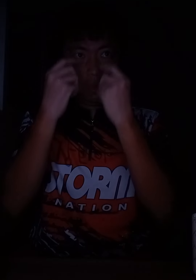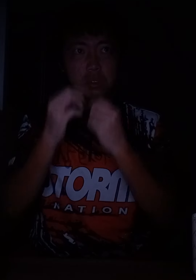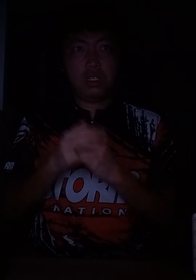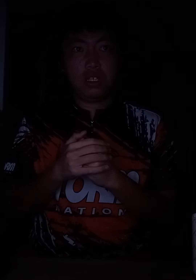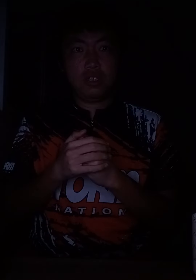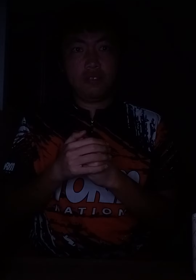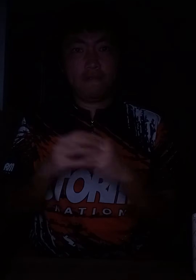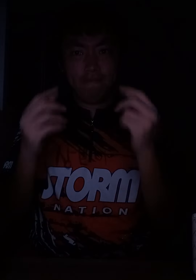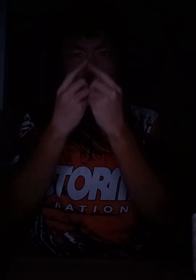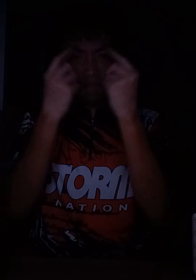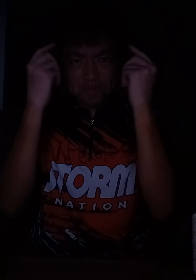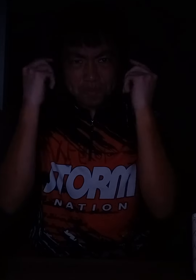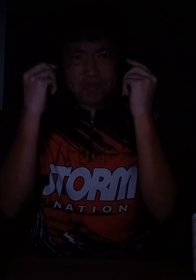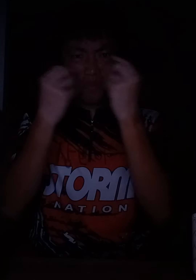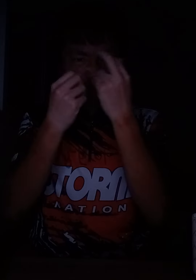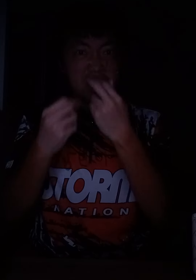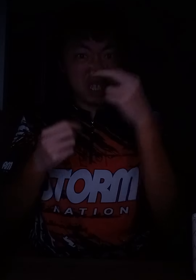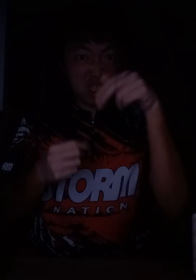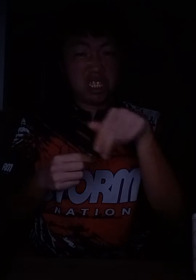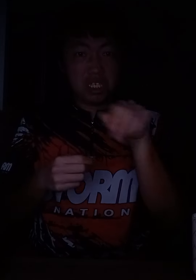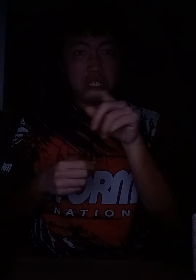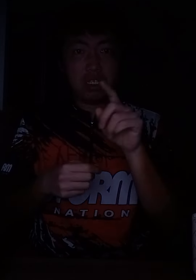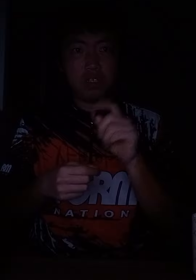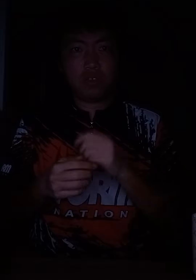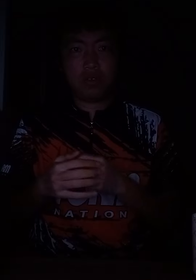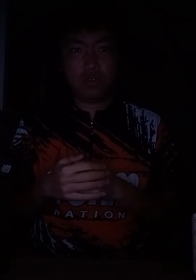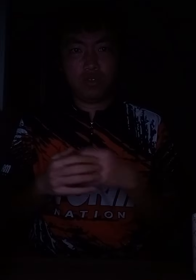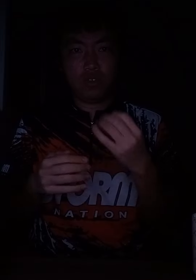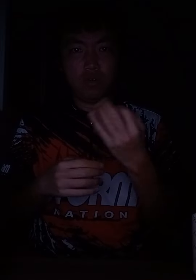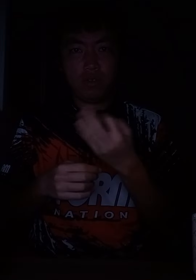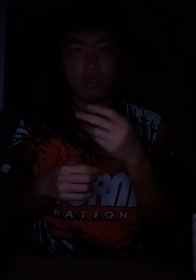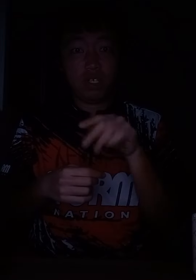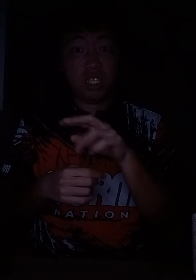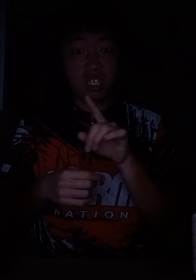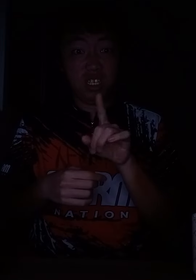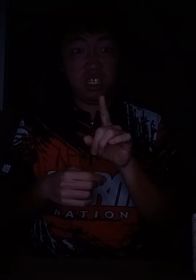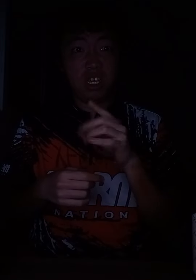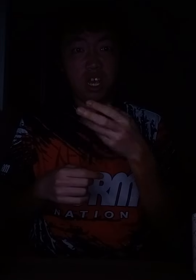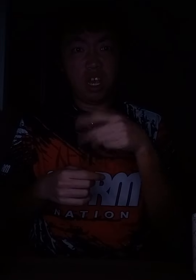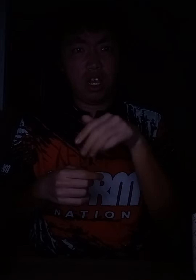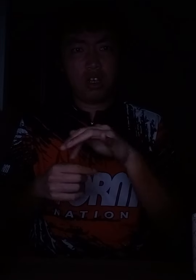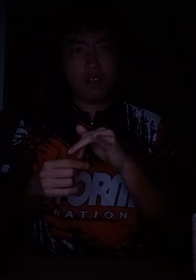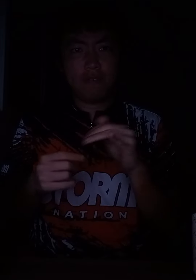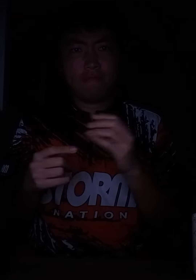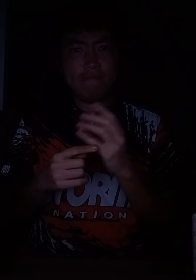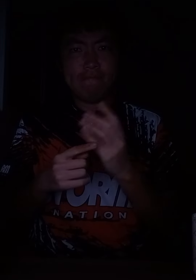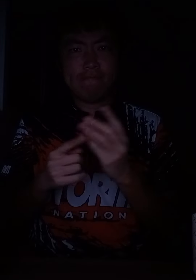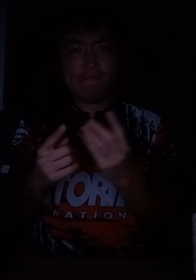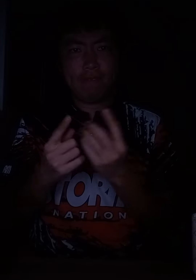아이고 마스크 잠깐 내린 거 범죄가 좀 만드네 이게. SR 올려갖고 뒤에 참